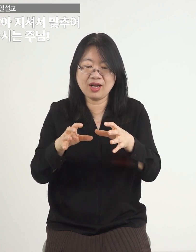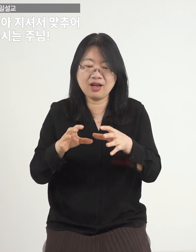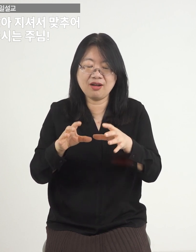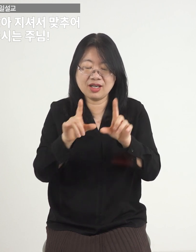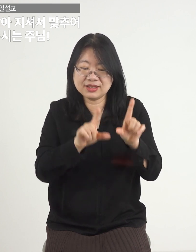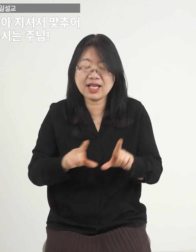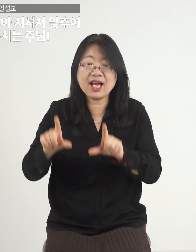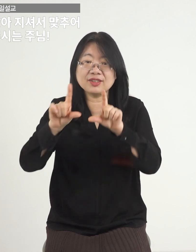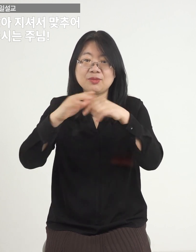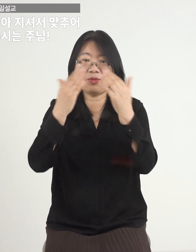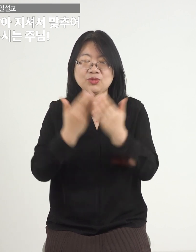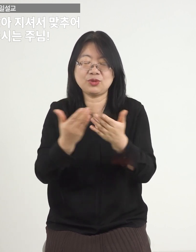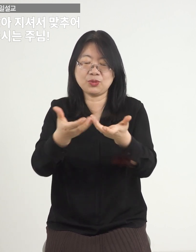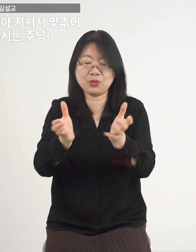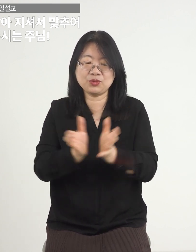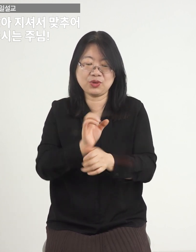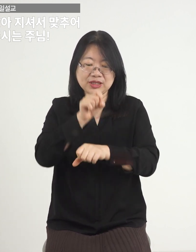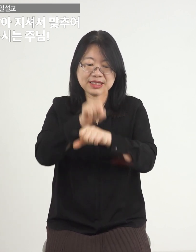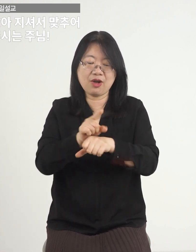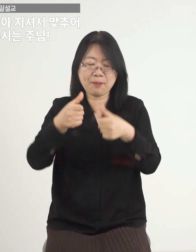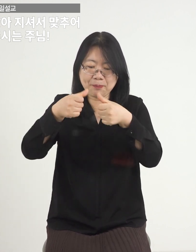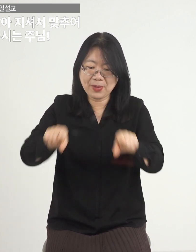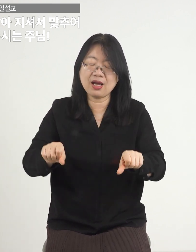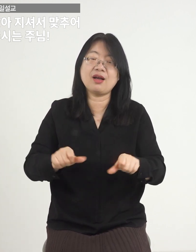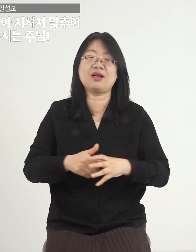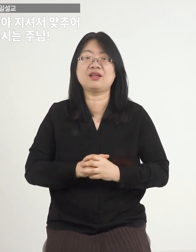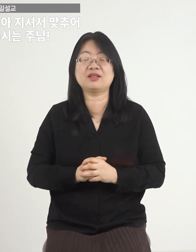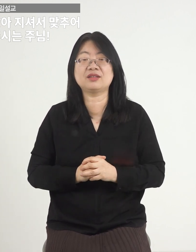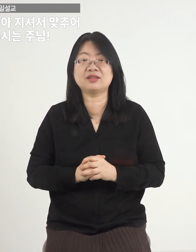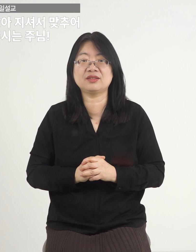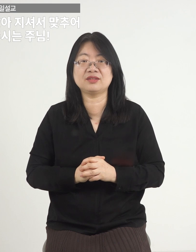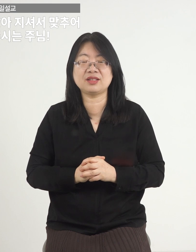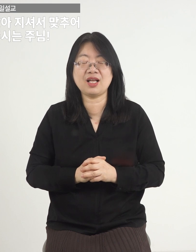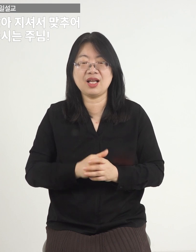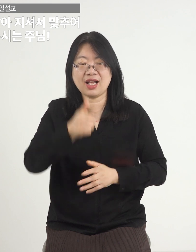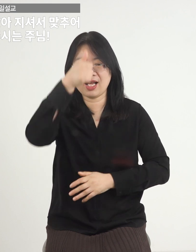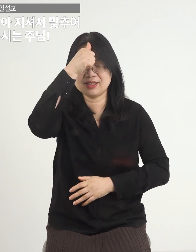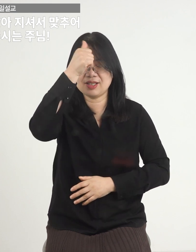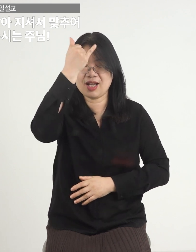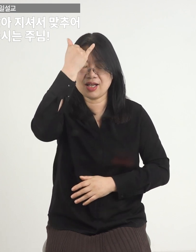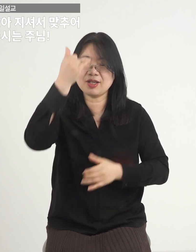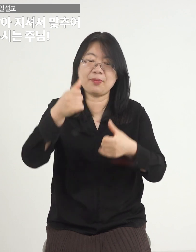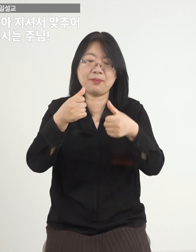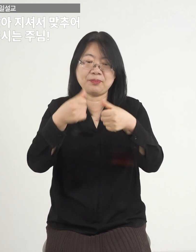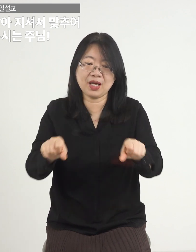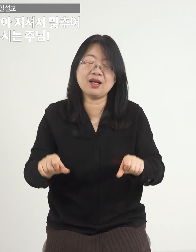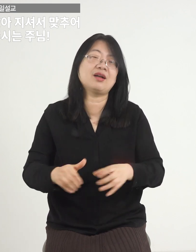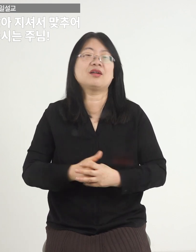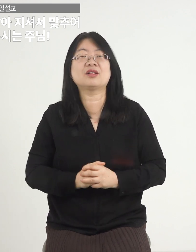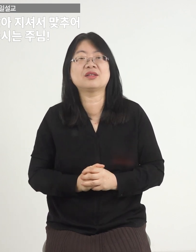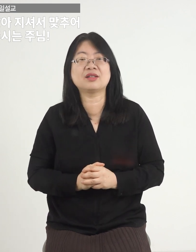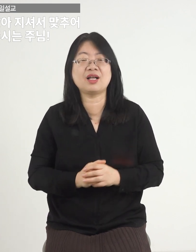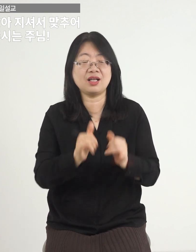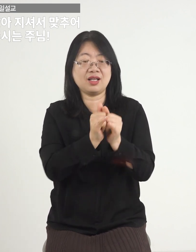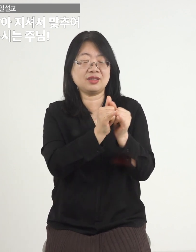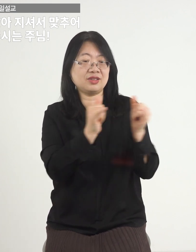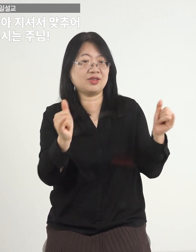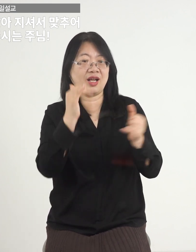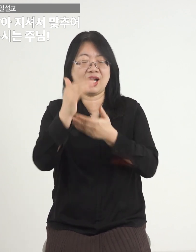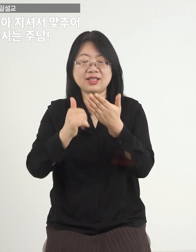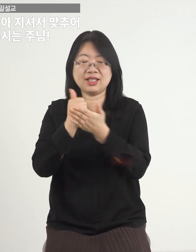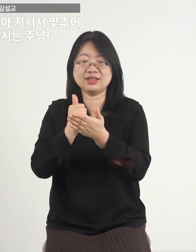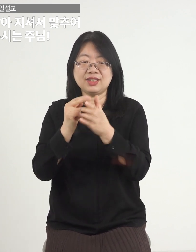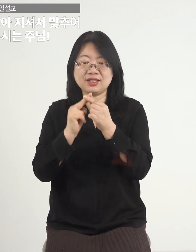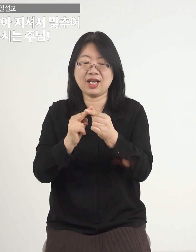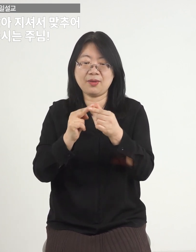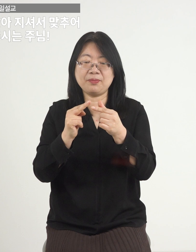동거하는 모든 공동체성을 깼습니다. 아담과 하와가 깨지고 인류가